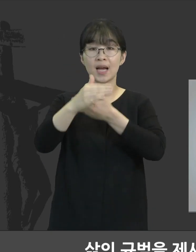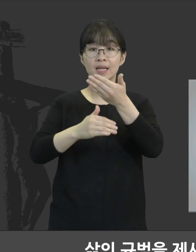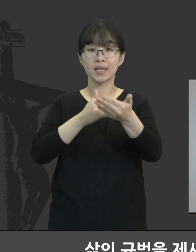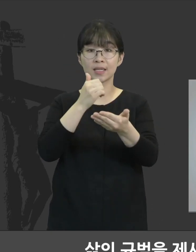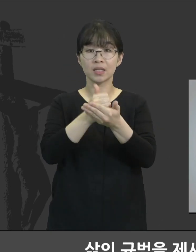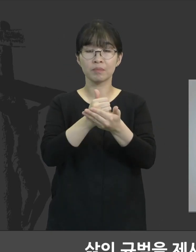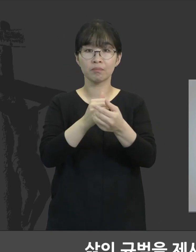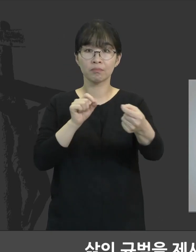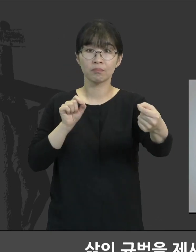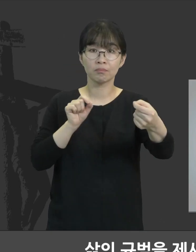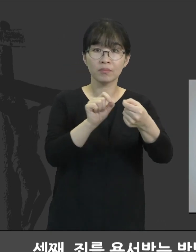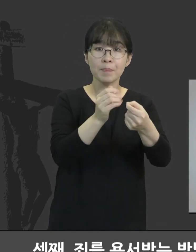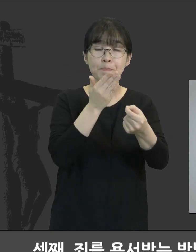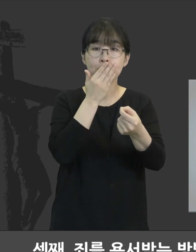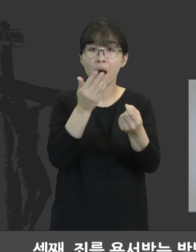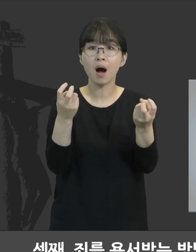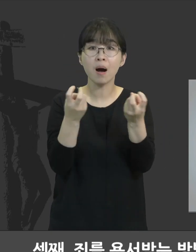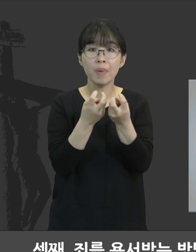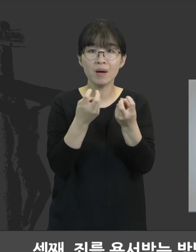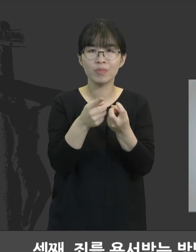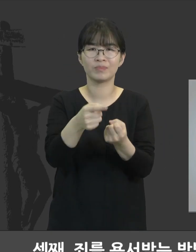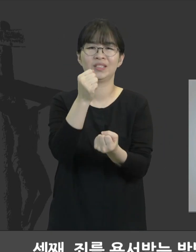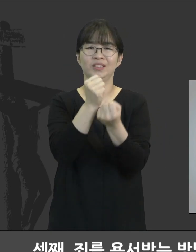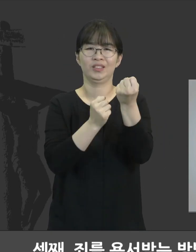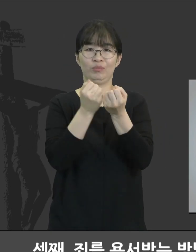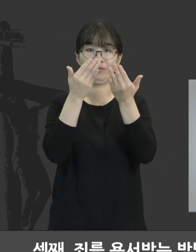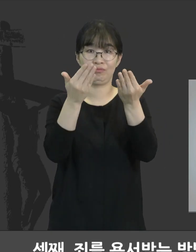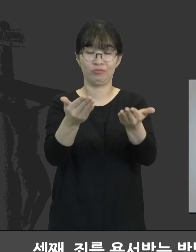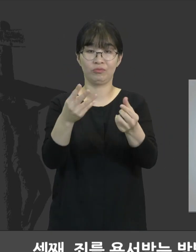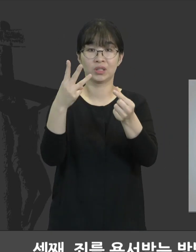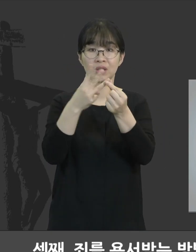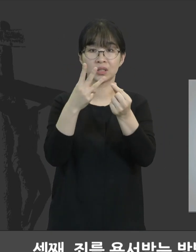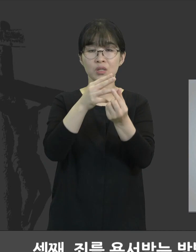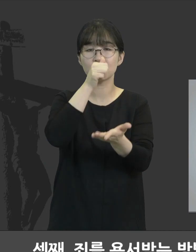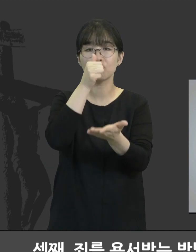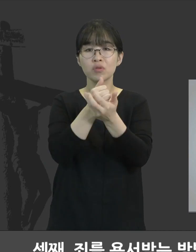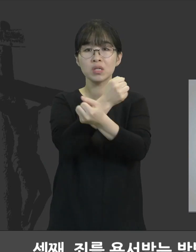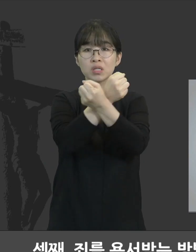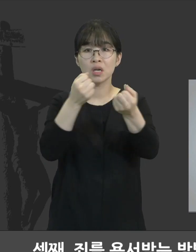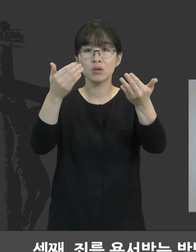마련해 줍니다. 셋째, 죄를 용서받는 방법으로 안내합니다.